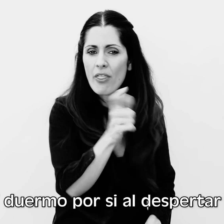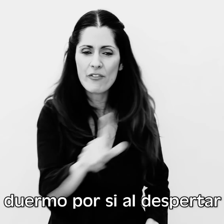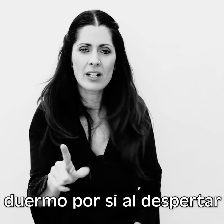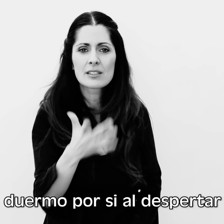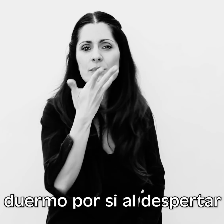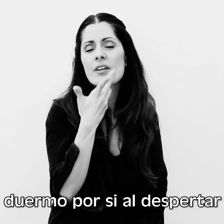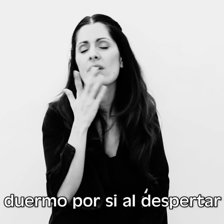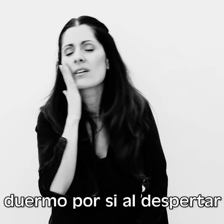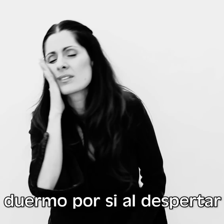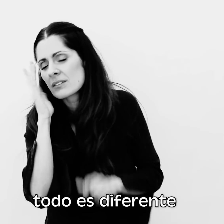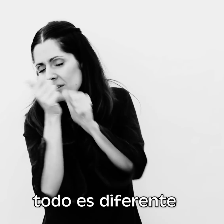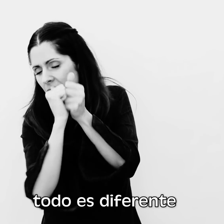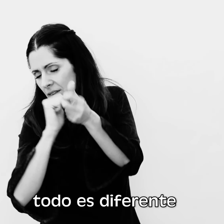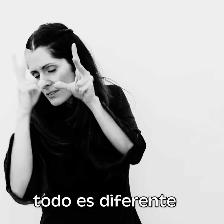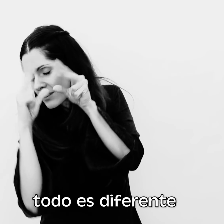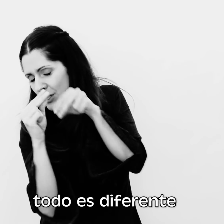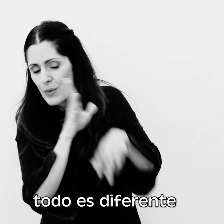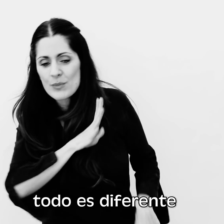si al despertar todo es diferente